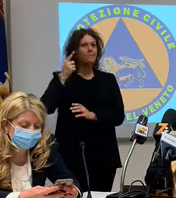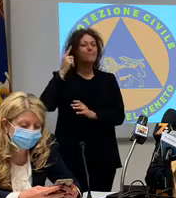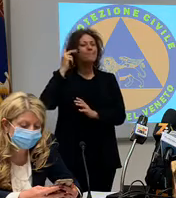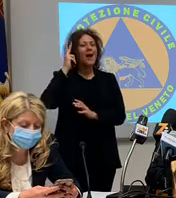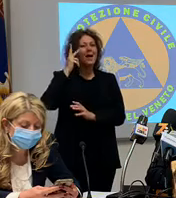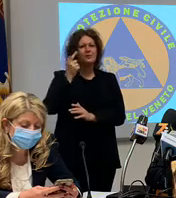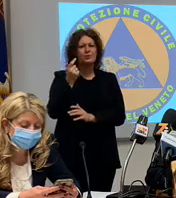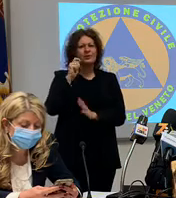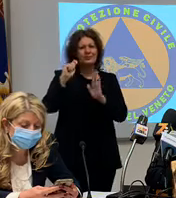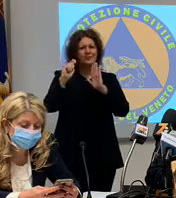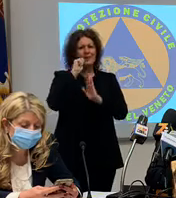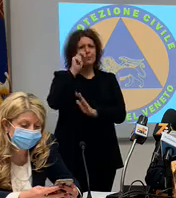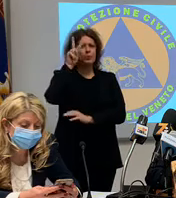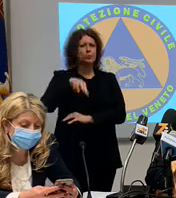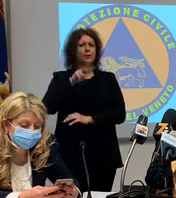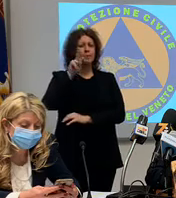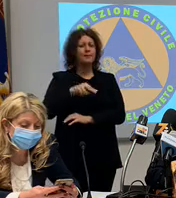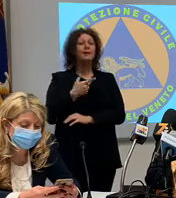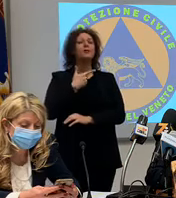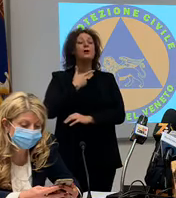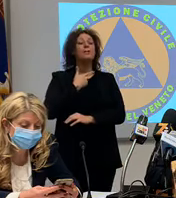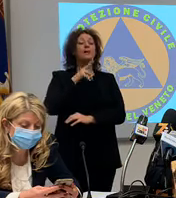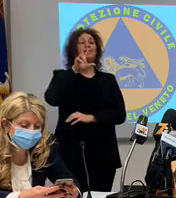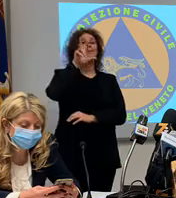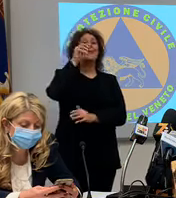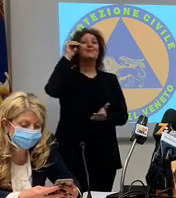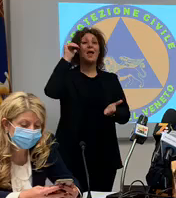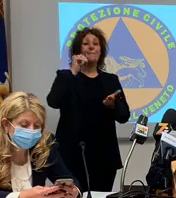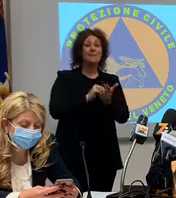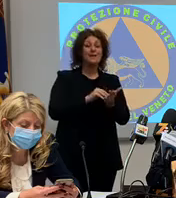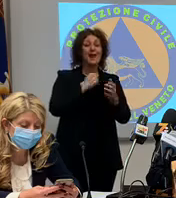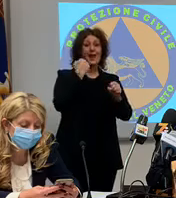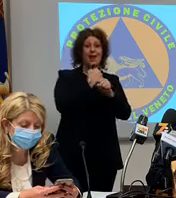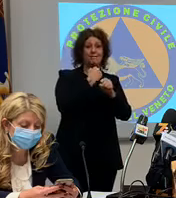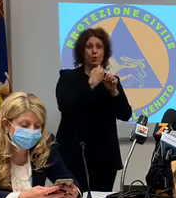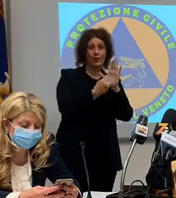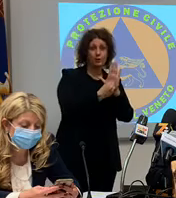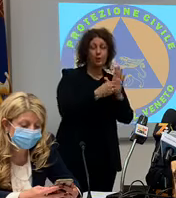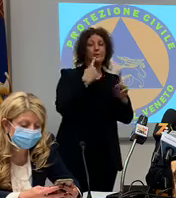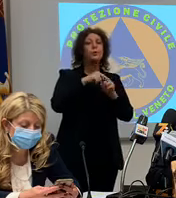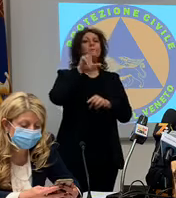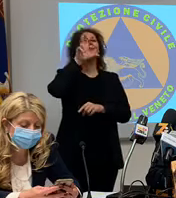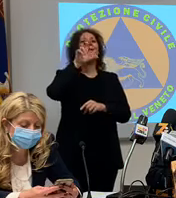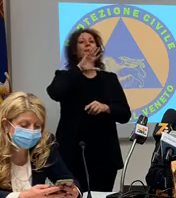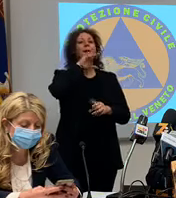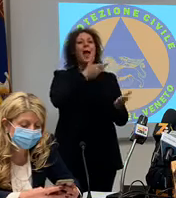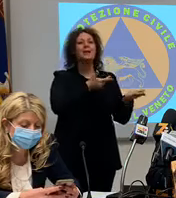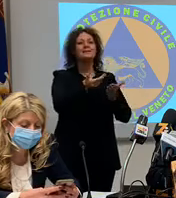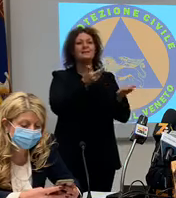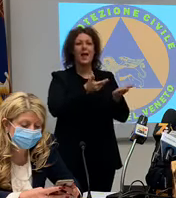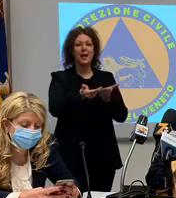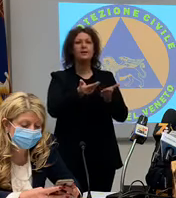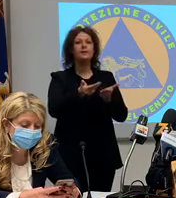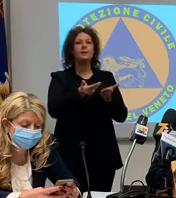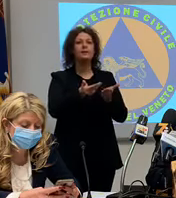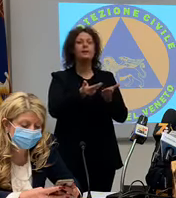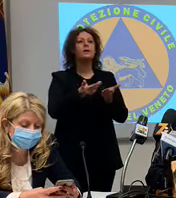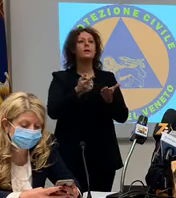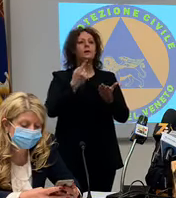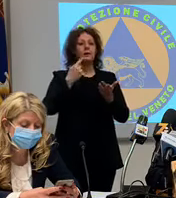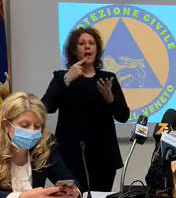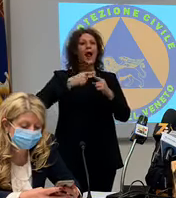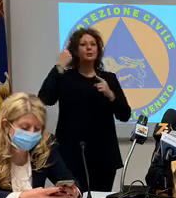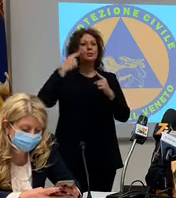e000 operatori solo nel casa di riposo Noi facevamo 2150 170 tamponi il